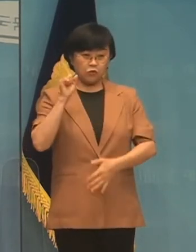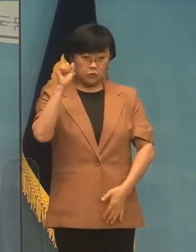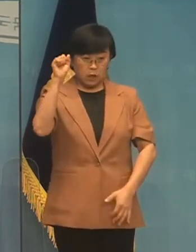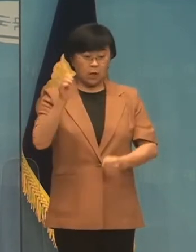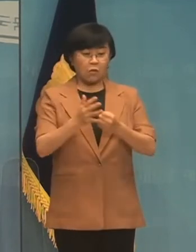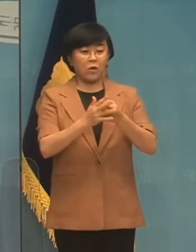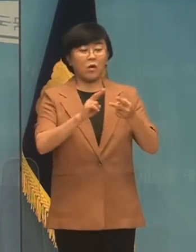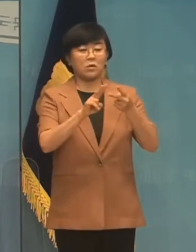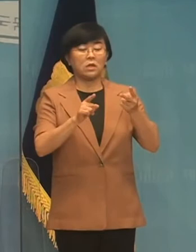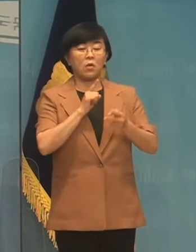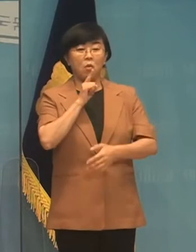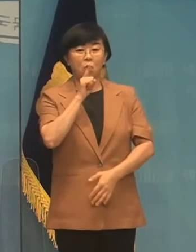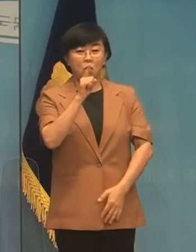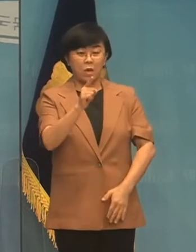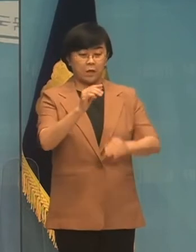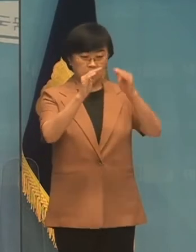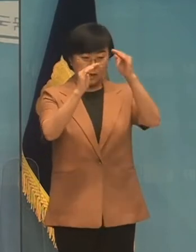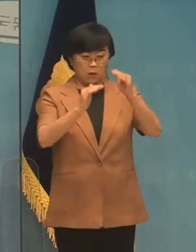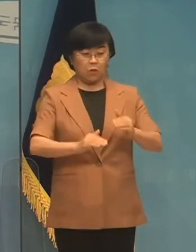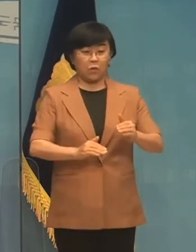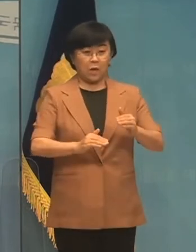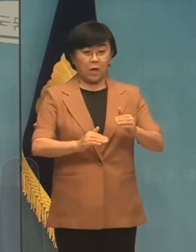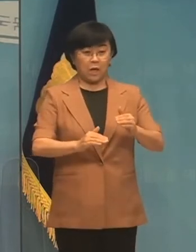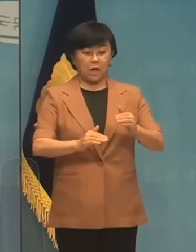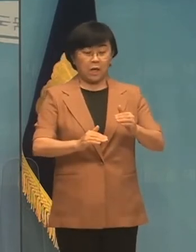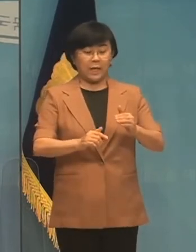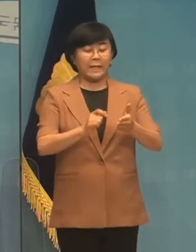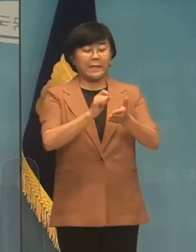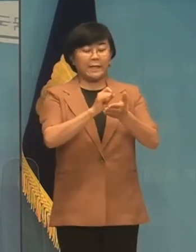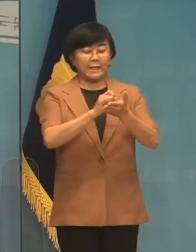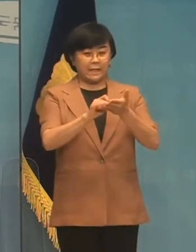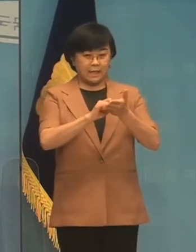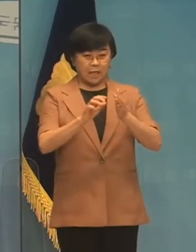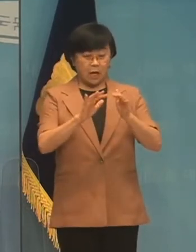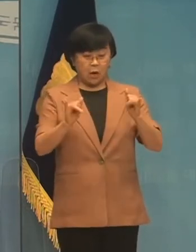형사 고소를 하는 내용의 기자회견을 하도록 하겠습니다.